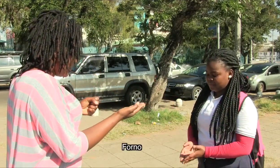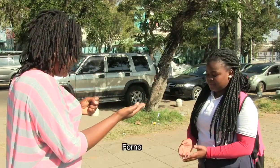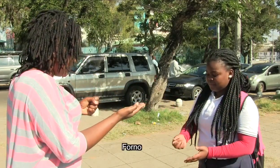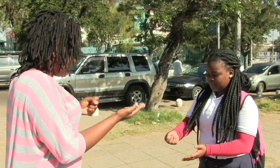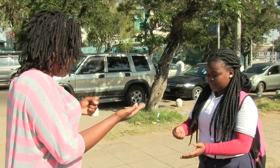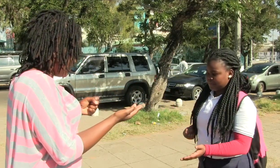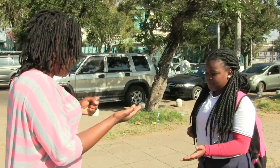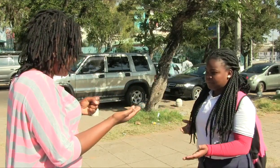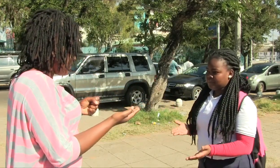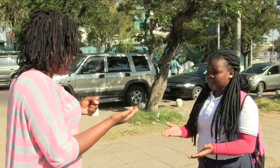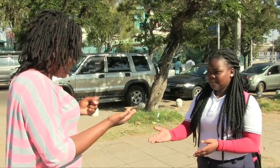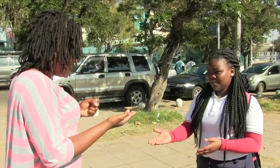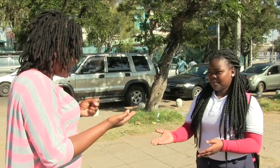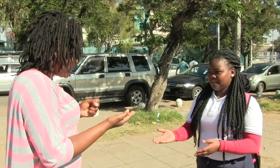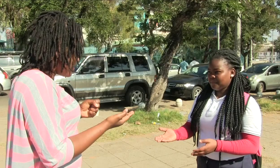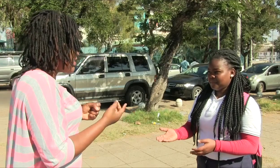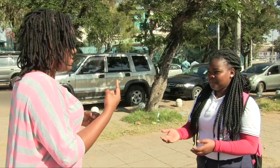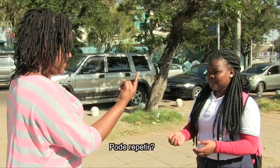forno.